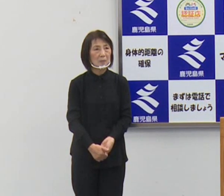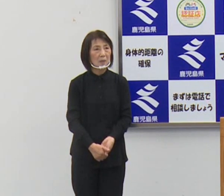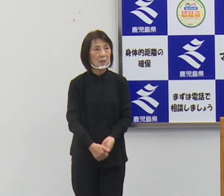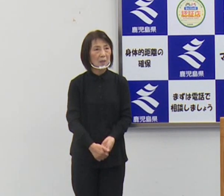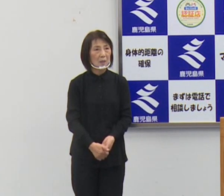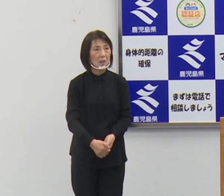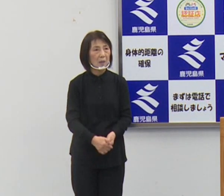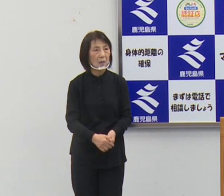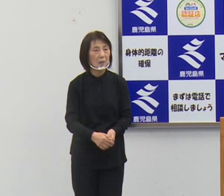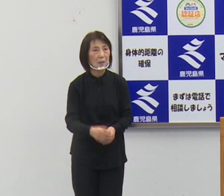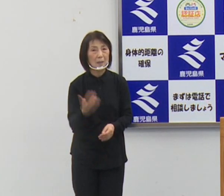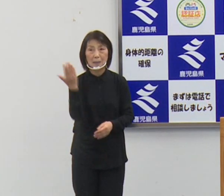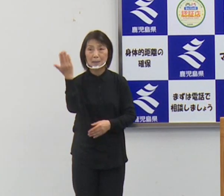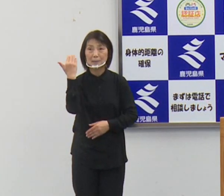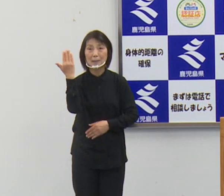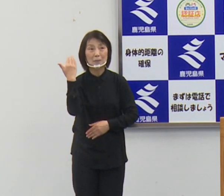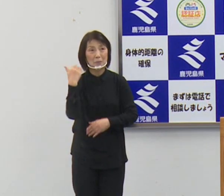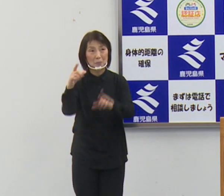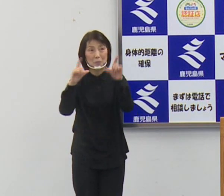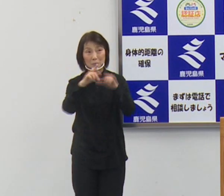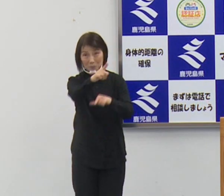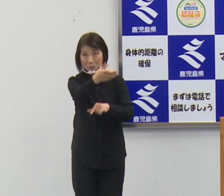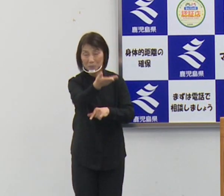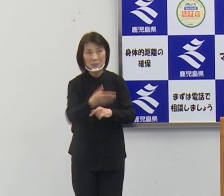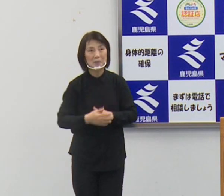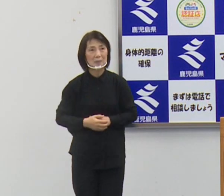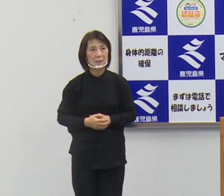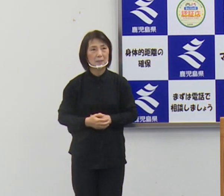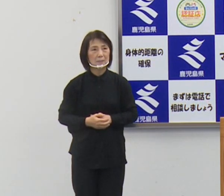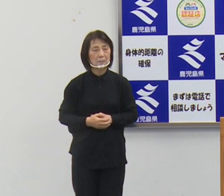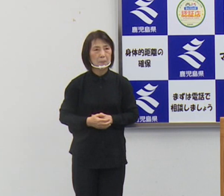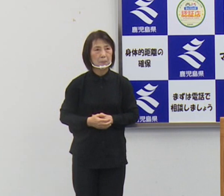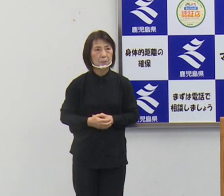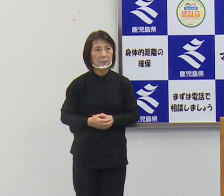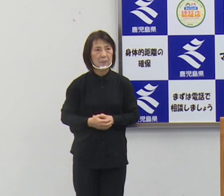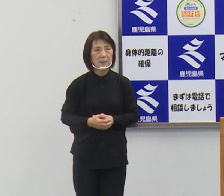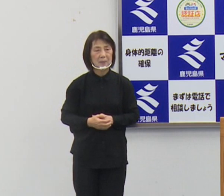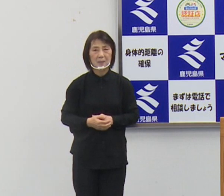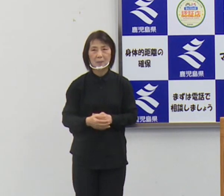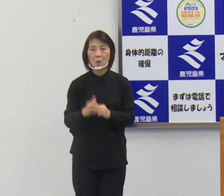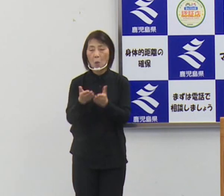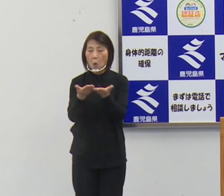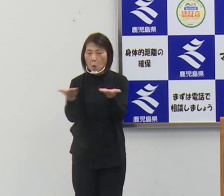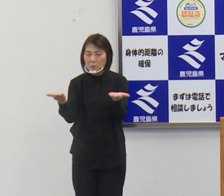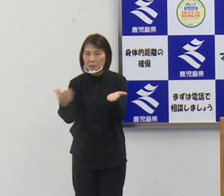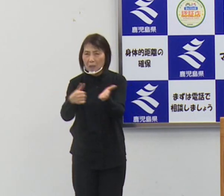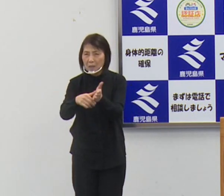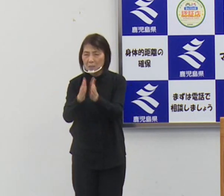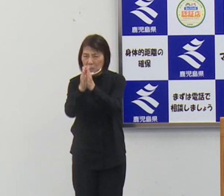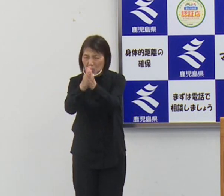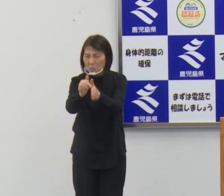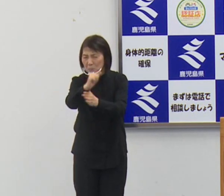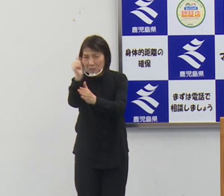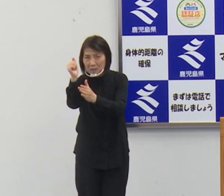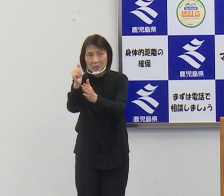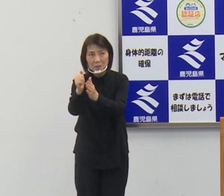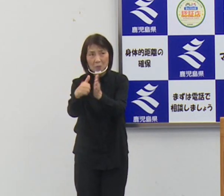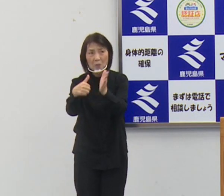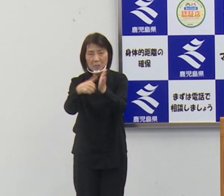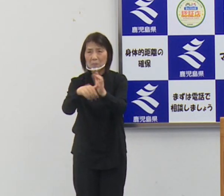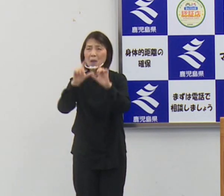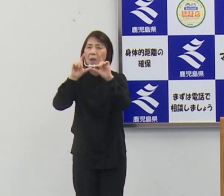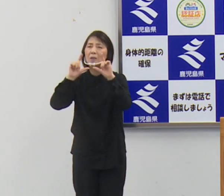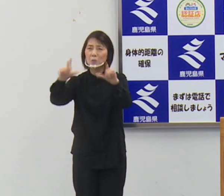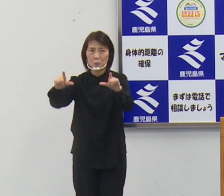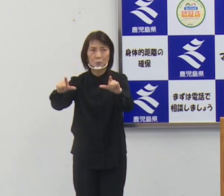すみません、先ほどですね、時短に応じていただいていない店舗への命令の根拠条文ということ